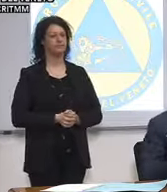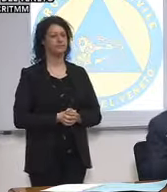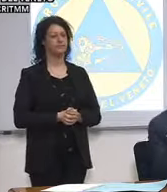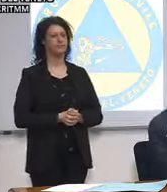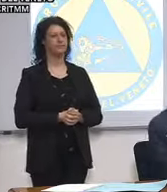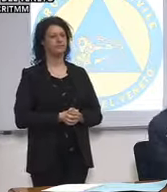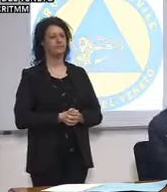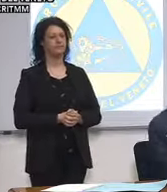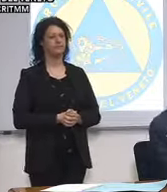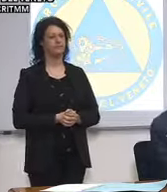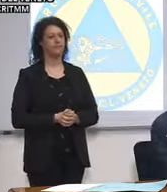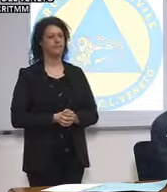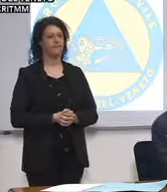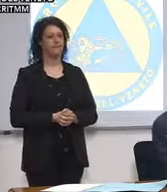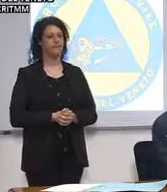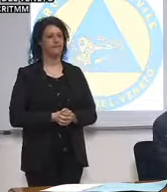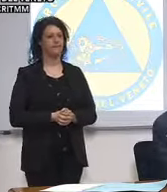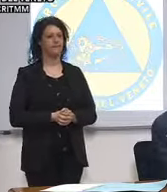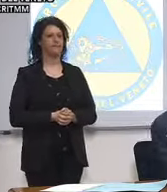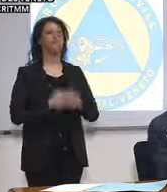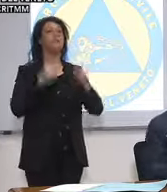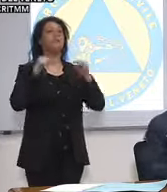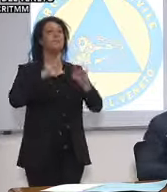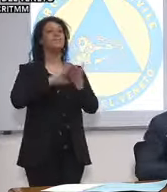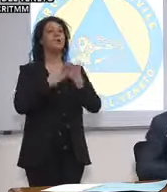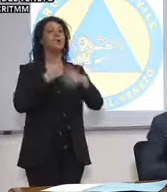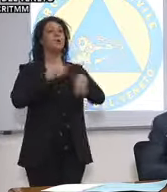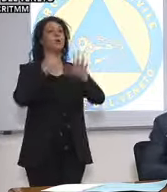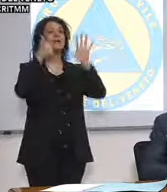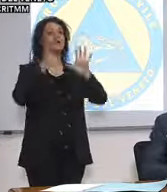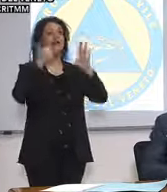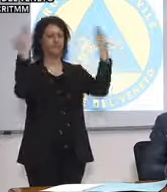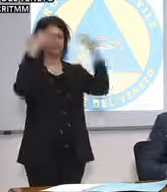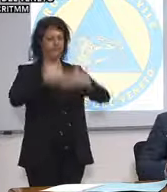Poi, e questo è valido dalle 6 di stasera,